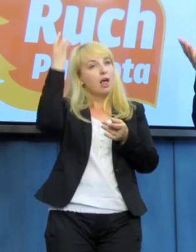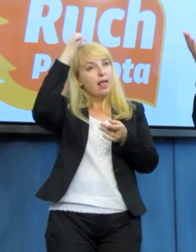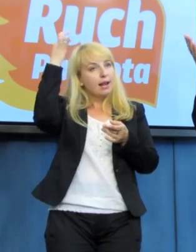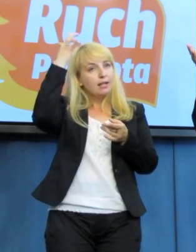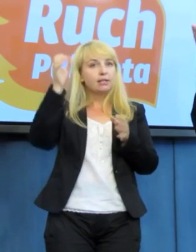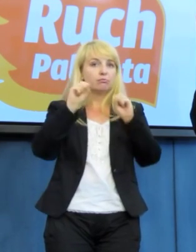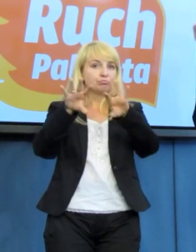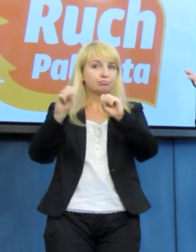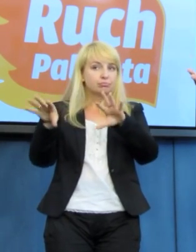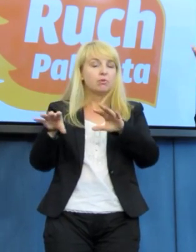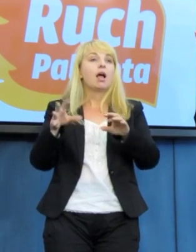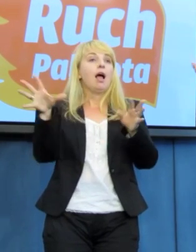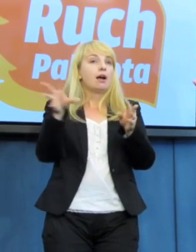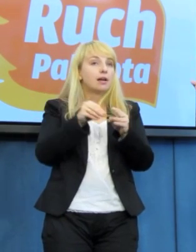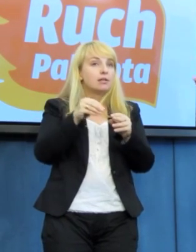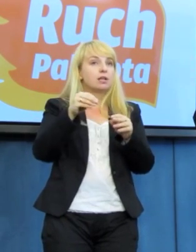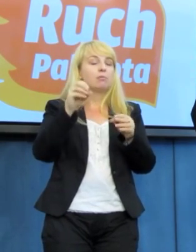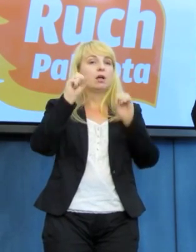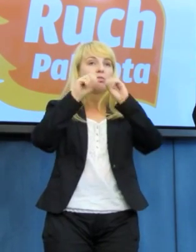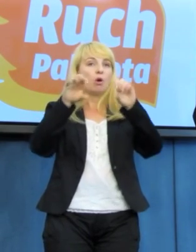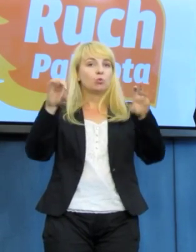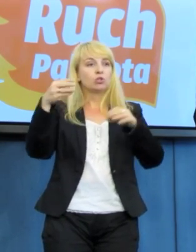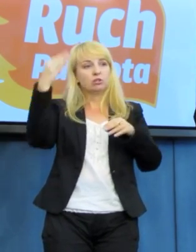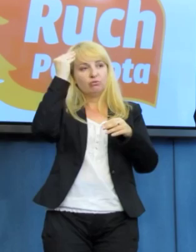punktach katechetycznych przy parafiach,